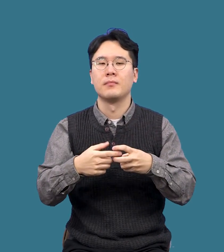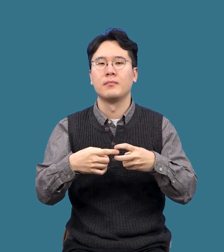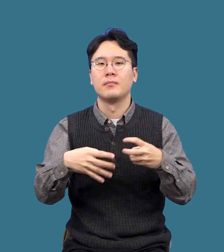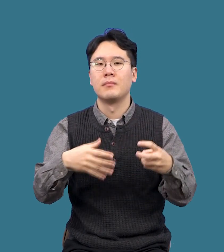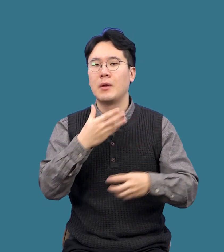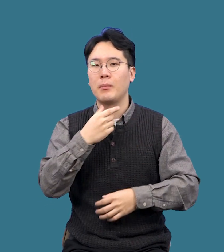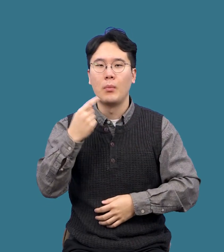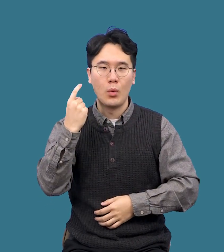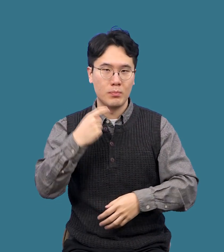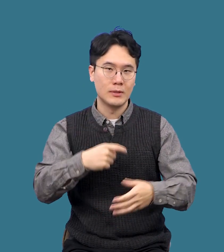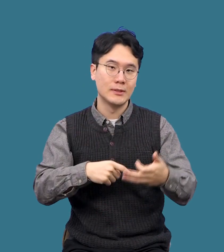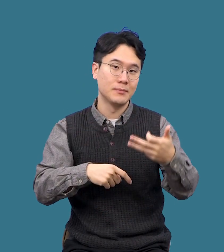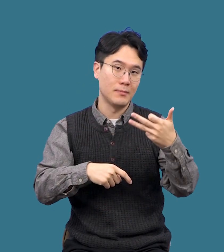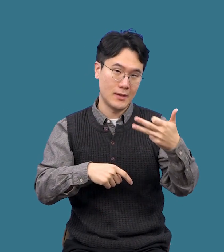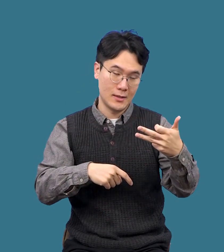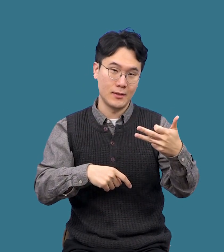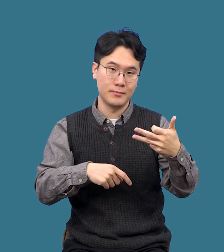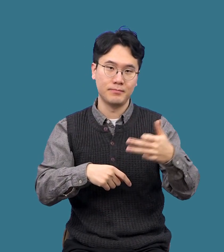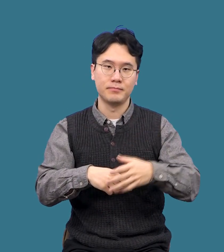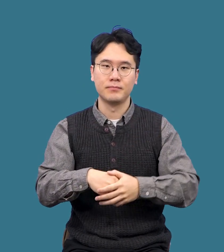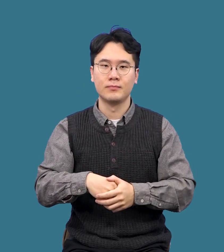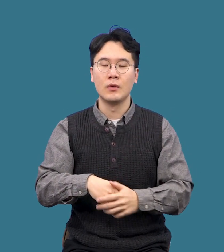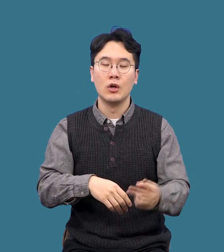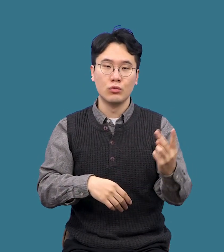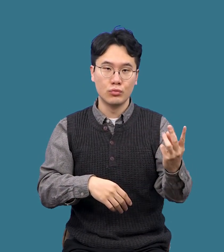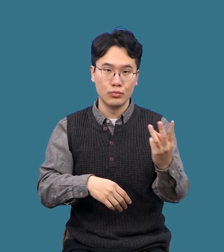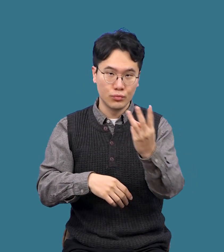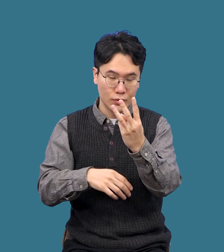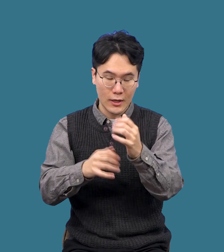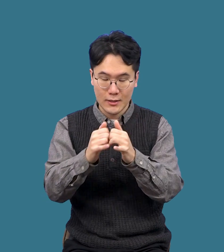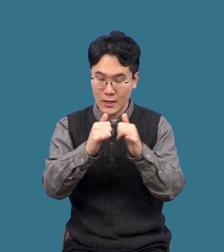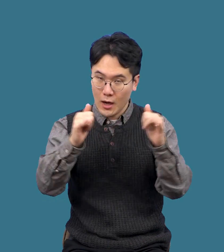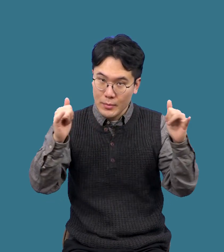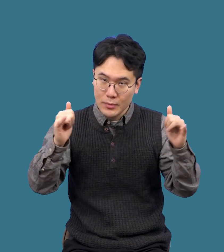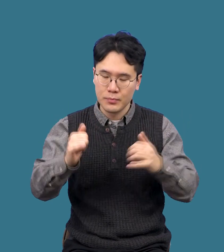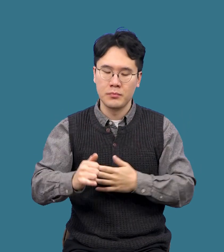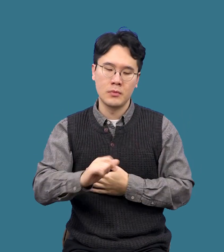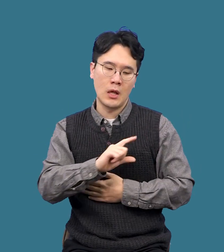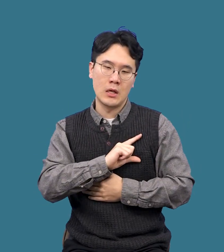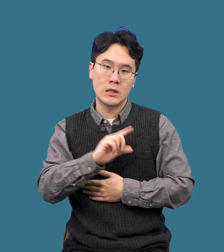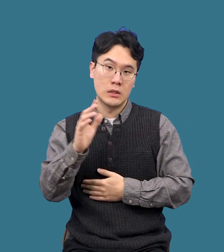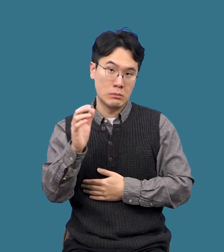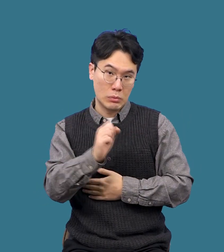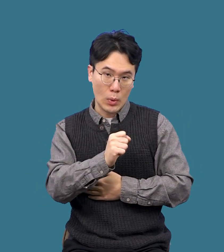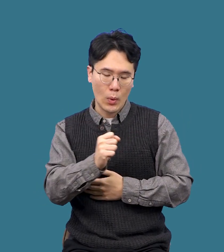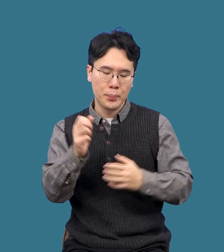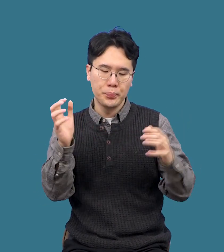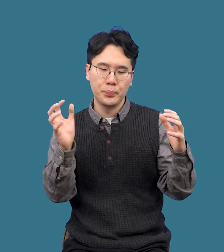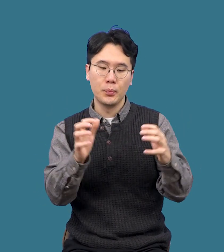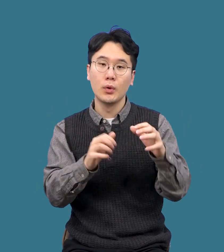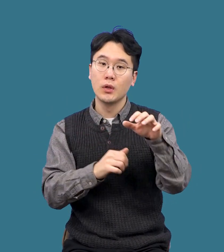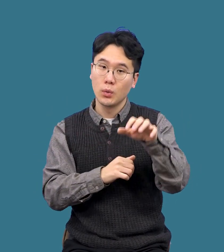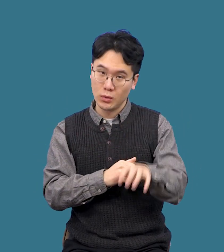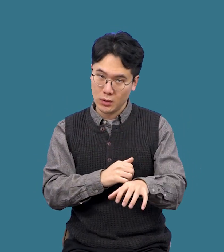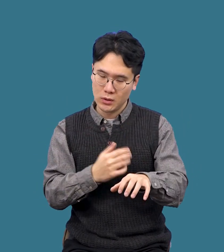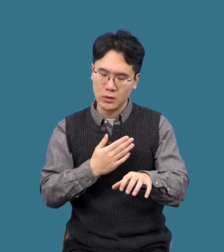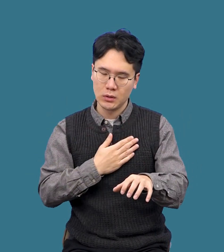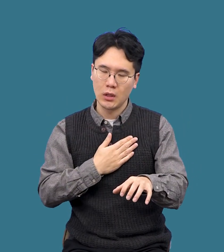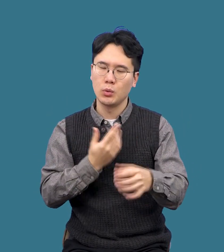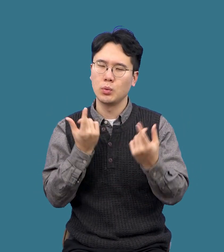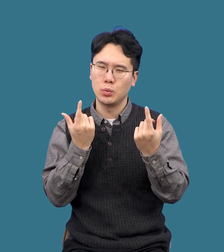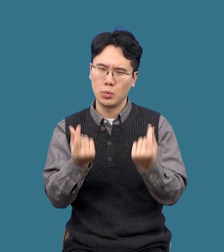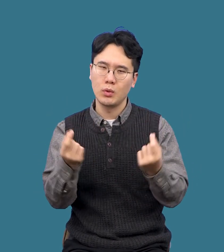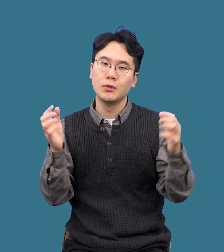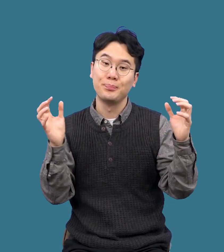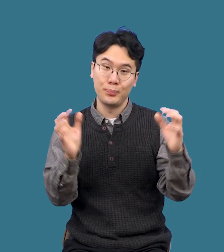무슨 말씀입니까? 두세 사람이 내 이름으로 모인 곳에는 나도 뭐예요? 그들